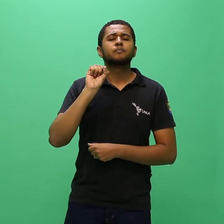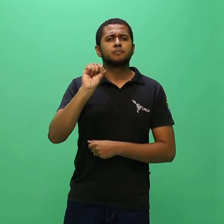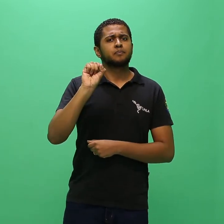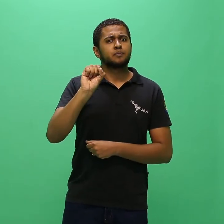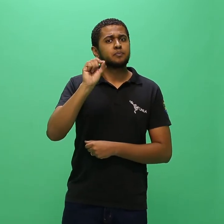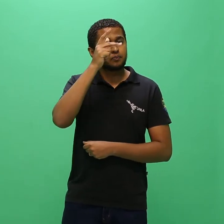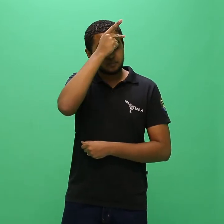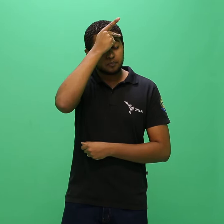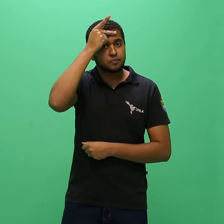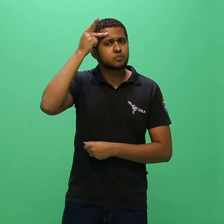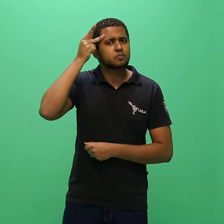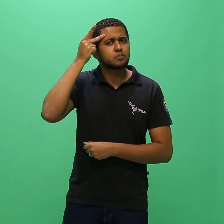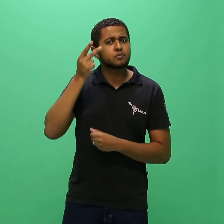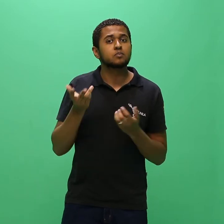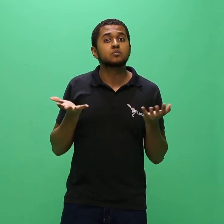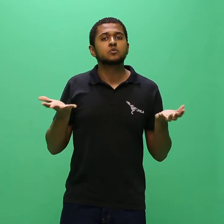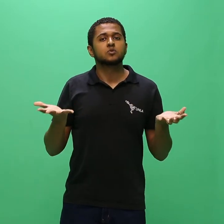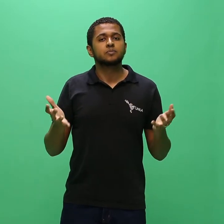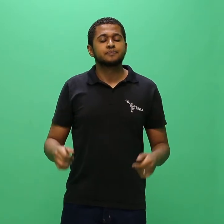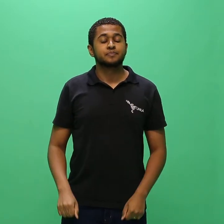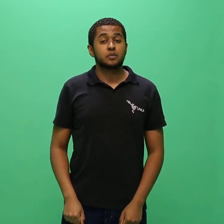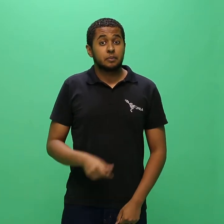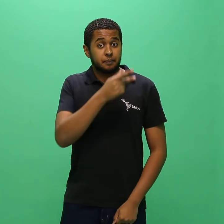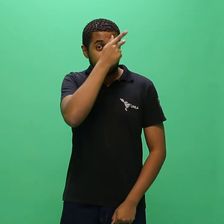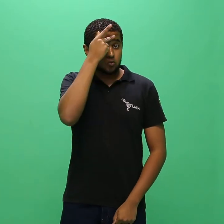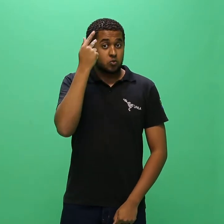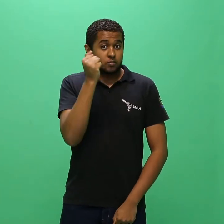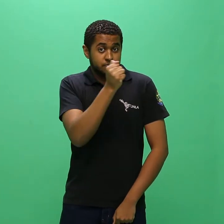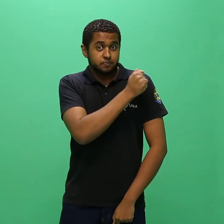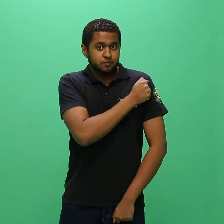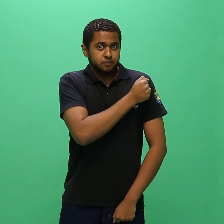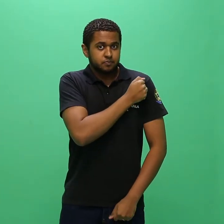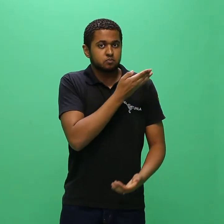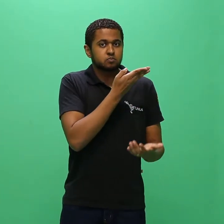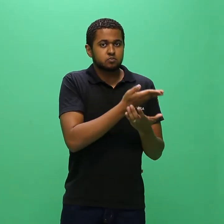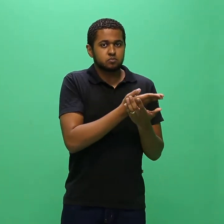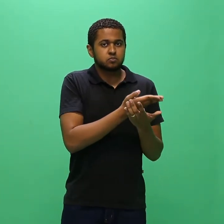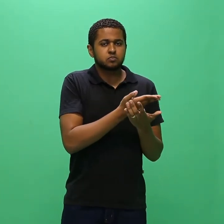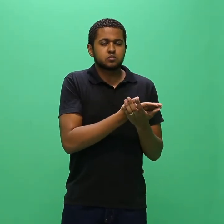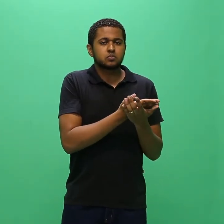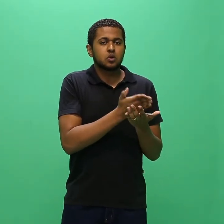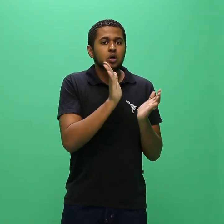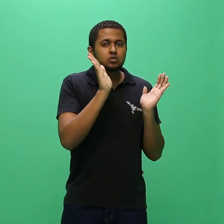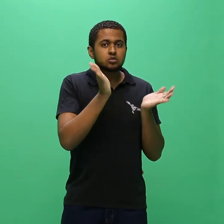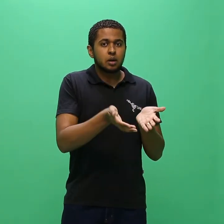Reopção de Curso o estudante regularmente matriculado na UNILA-Q